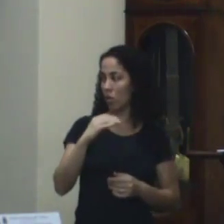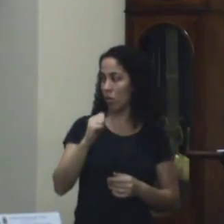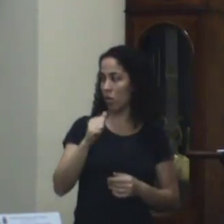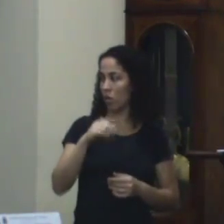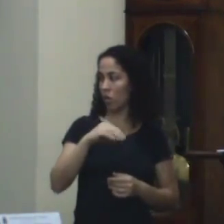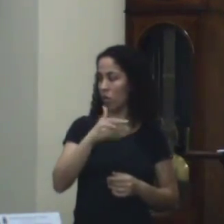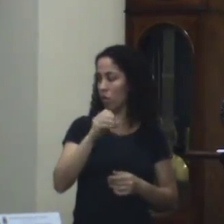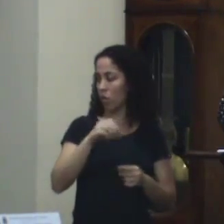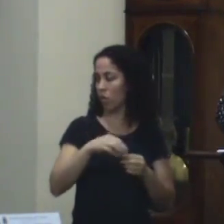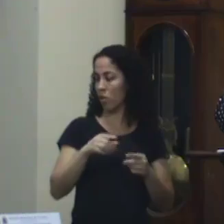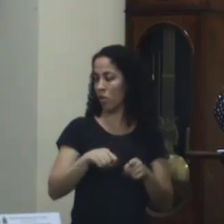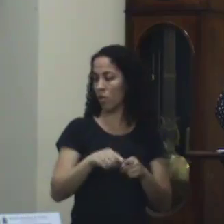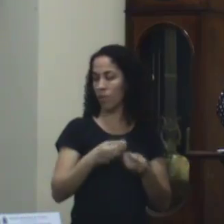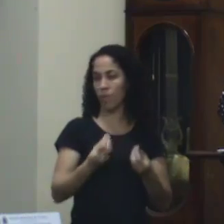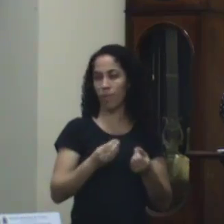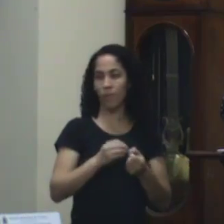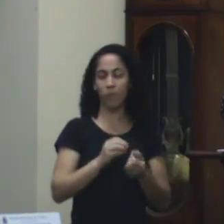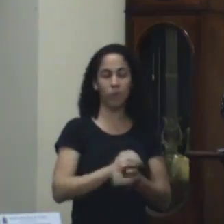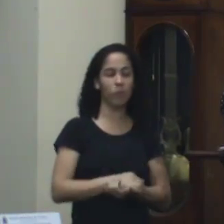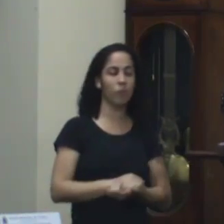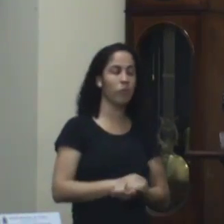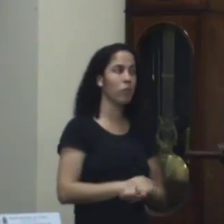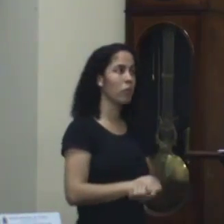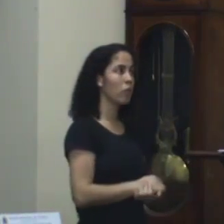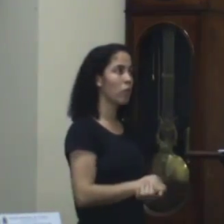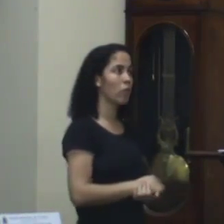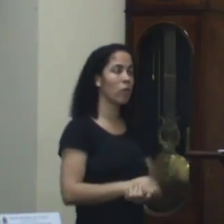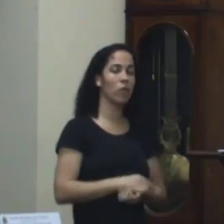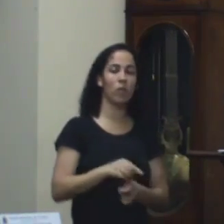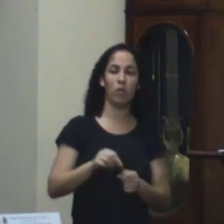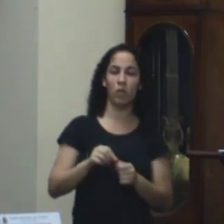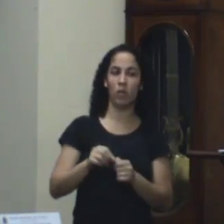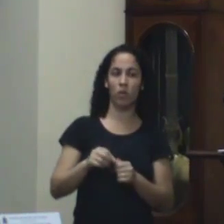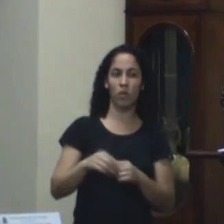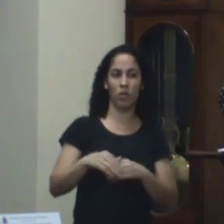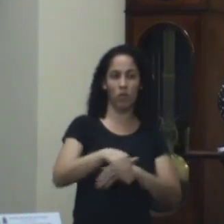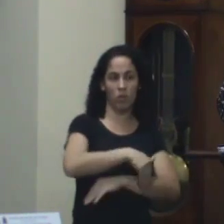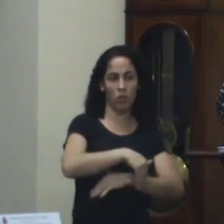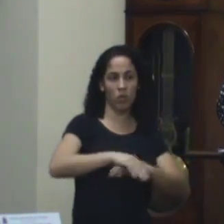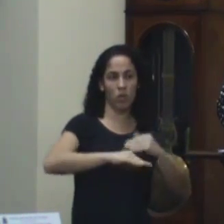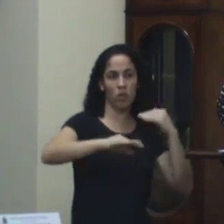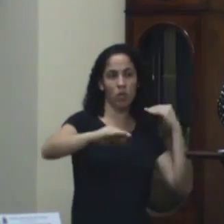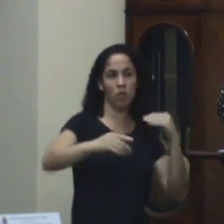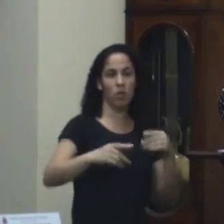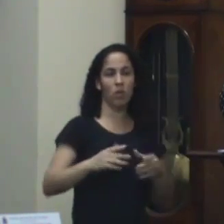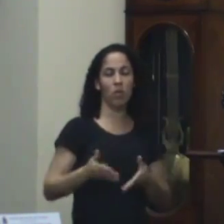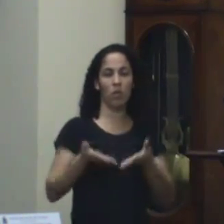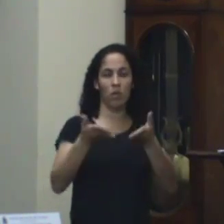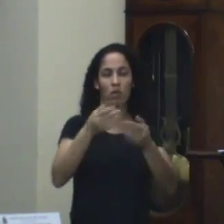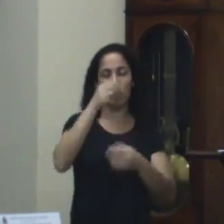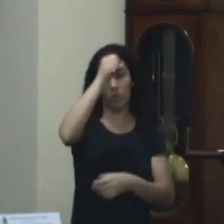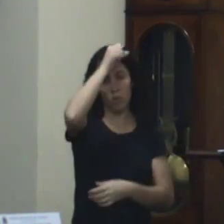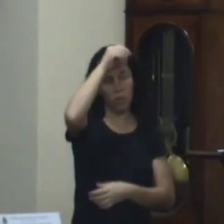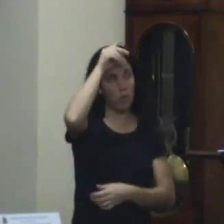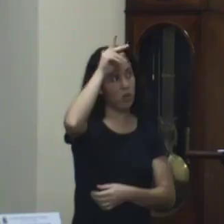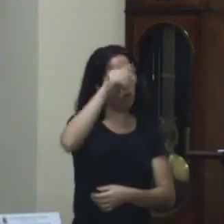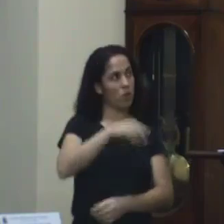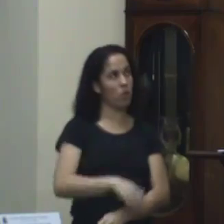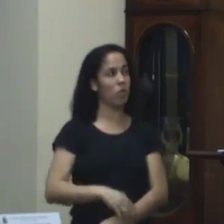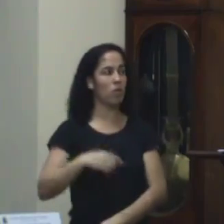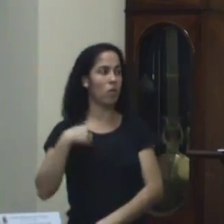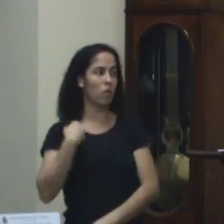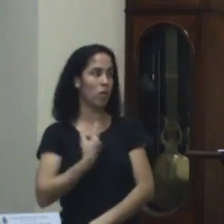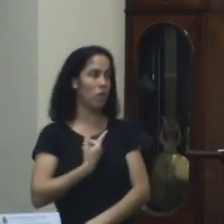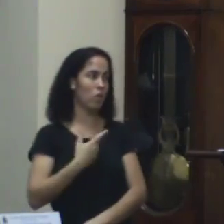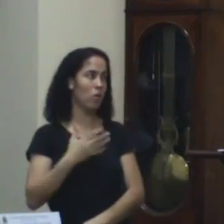SEDAI quanto para a SEDAI, fazendo aí essas cobras chegarem até o prefeito, né? Então, nós